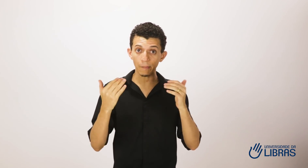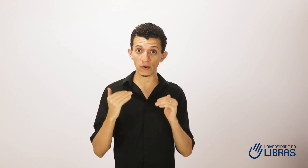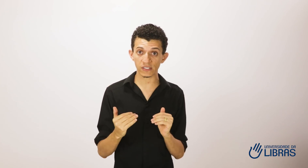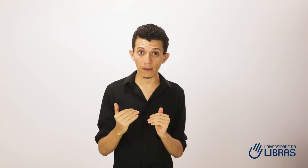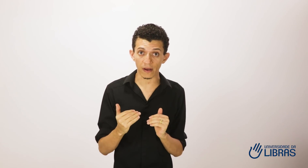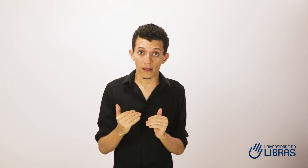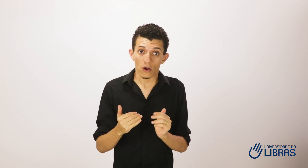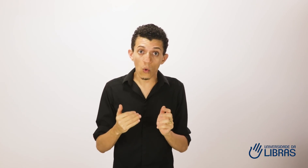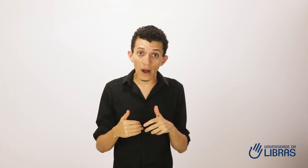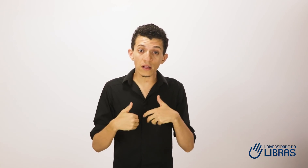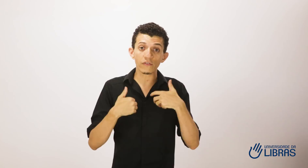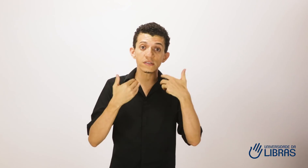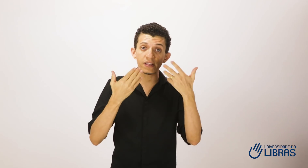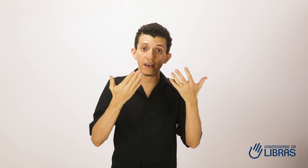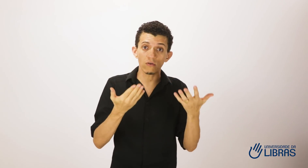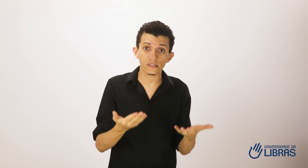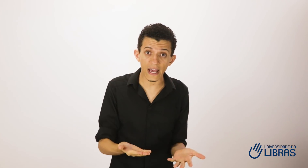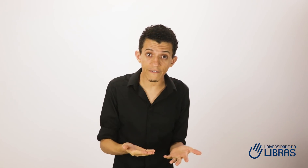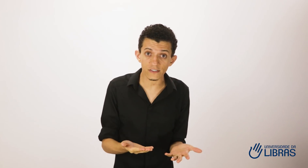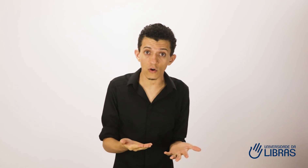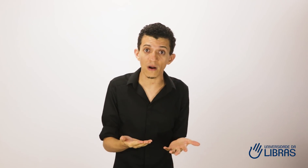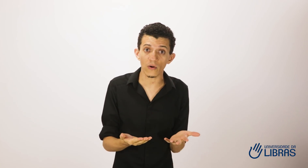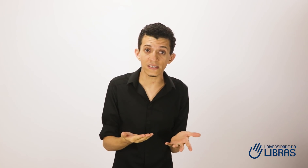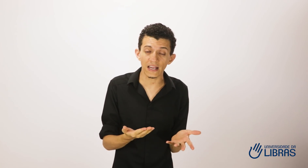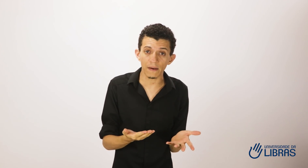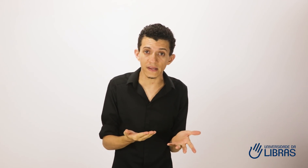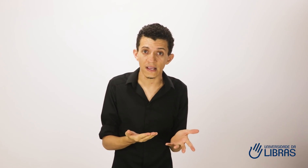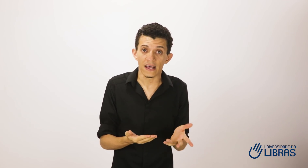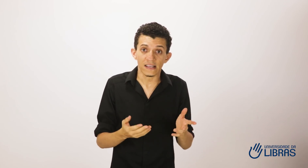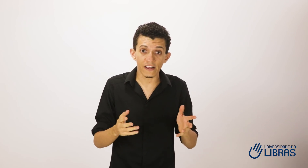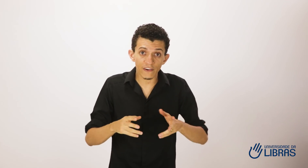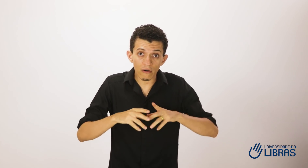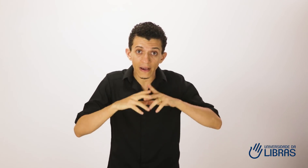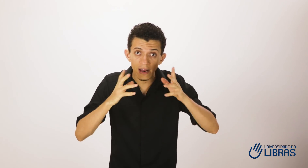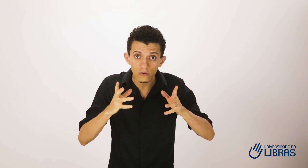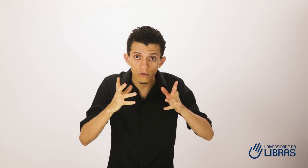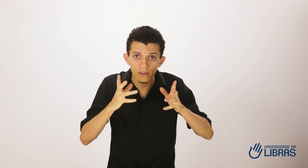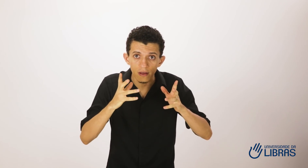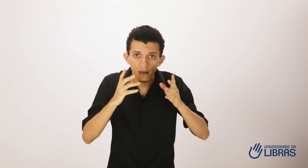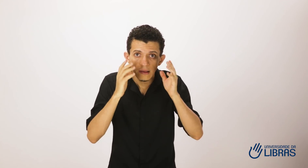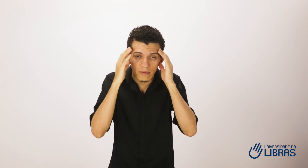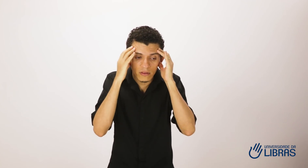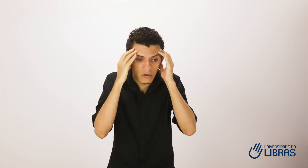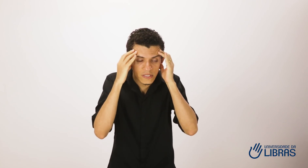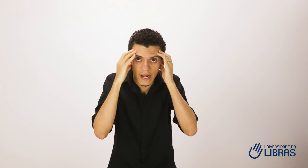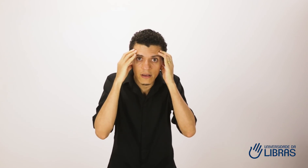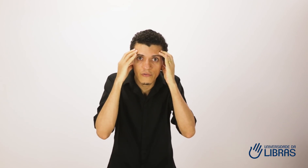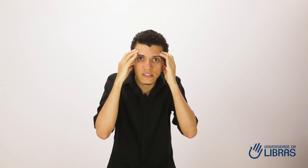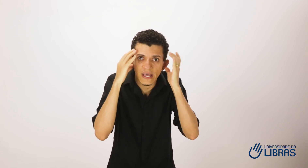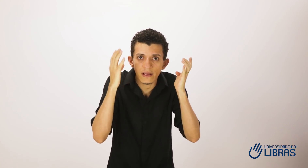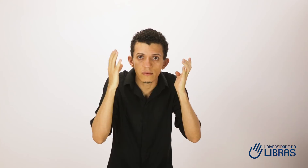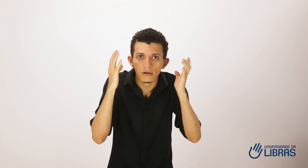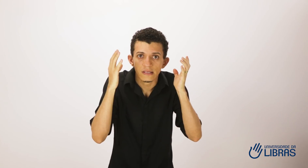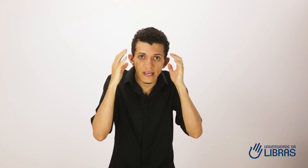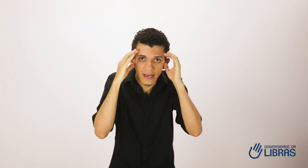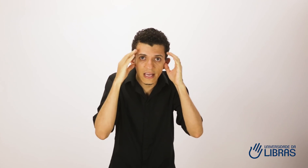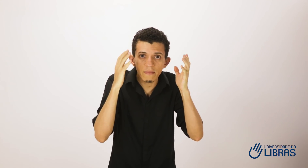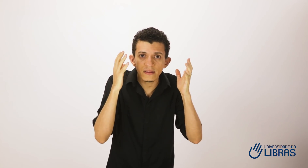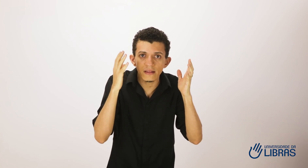por cima, quando você consegue fazer alguma coisa em Libras, você fica com aquela dúvida. Meu Deus, será que eu fiz certo? Será que ele me